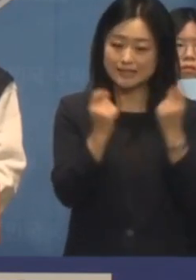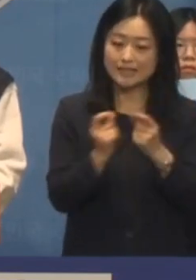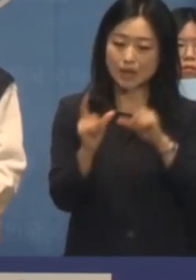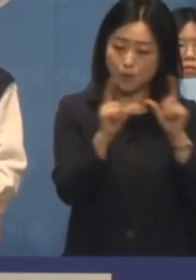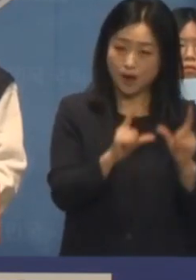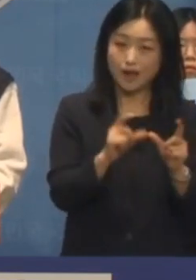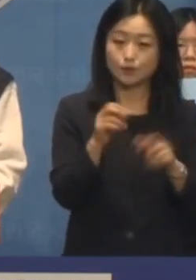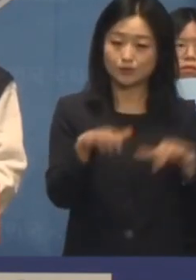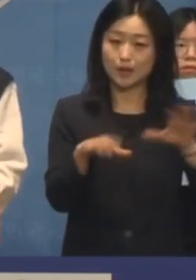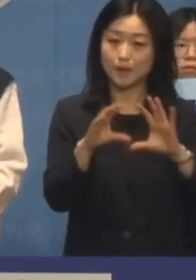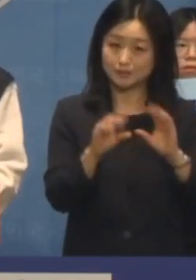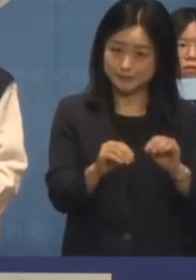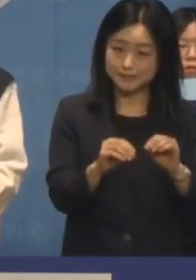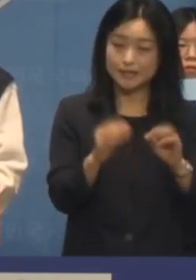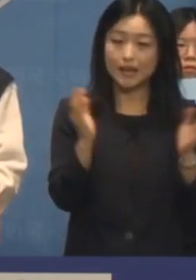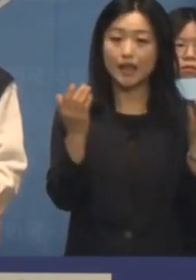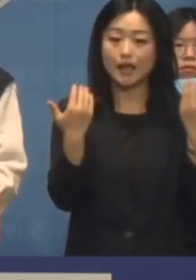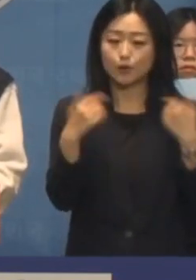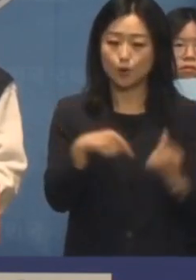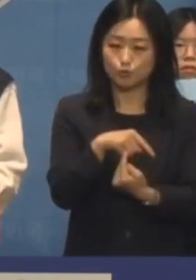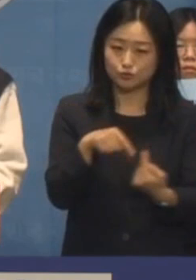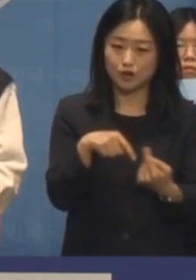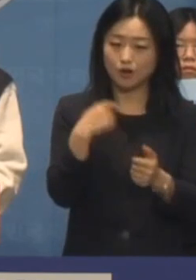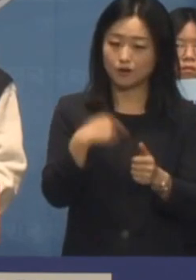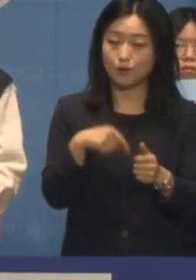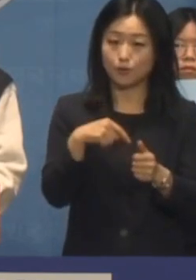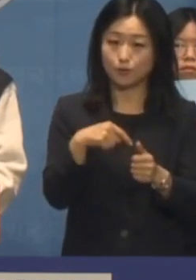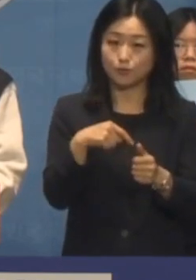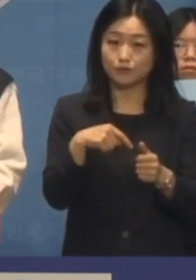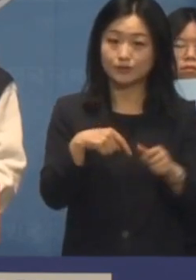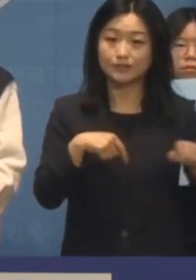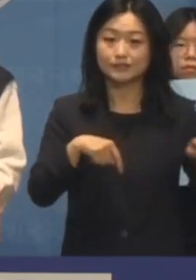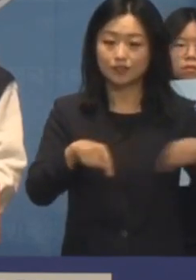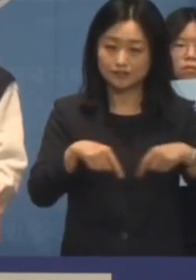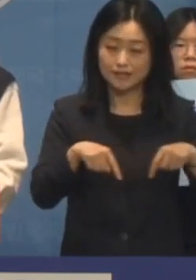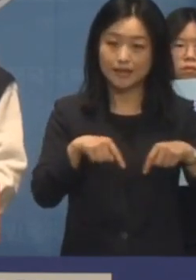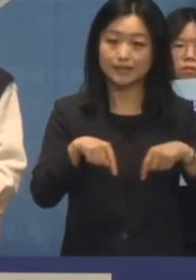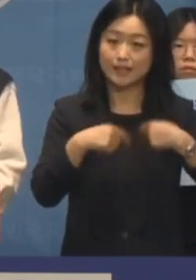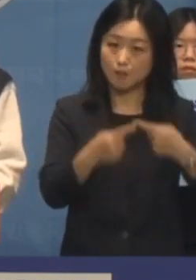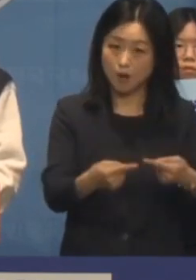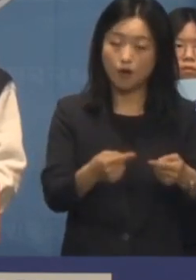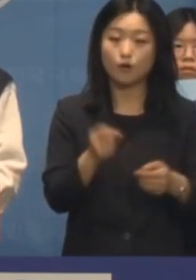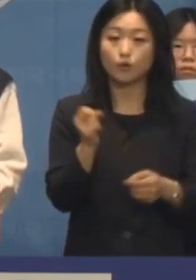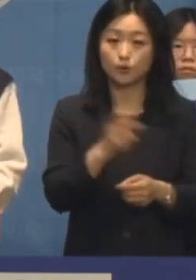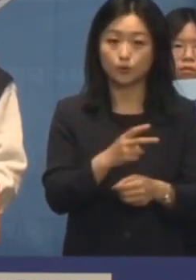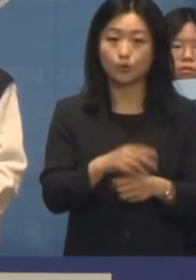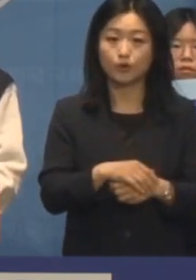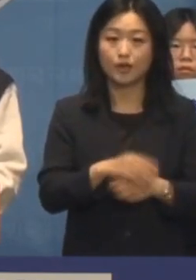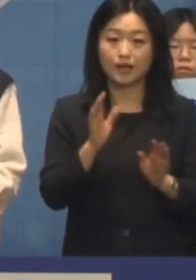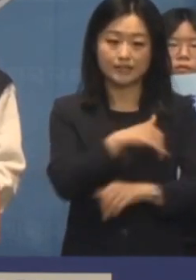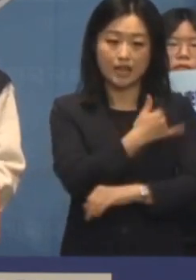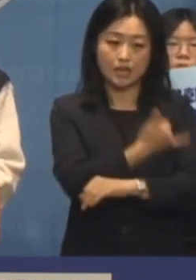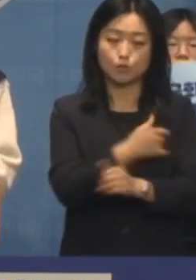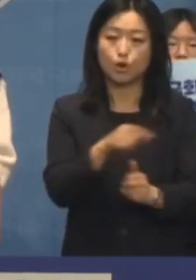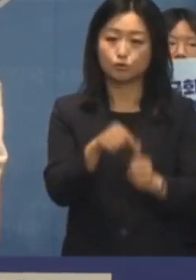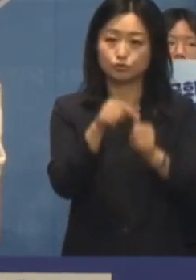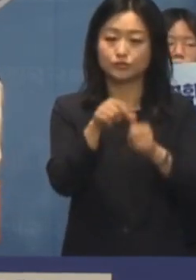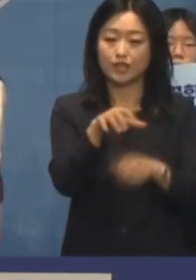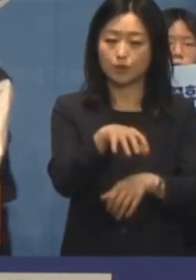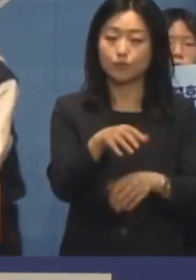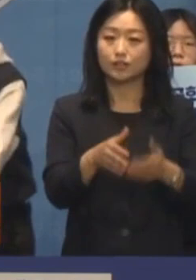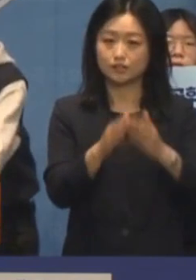차별의 금지, 학교 운영, 교육 정책 등의 학생 참여권 보장, 학생인권 구제기구 설치 등이다.